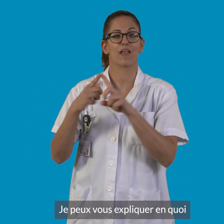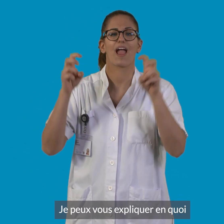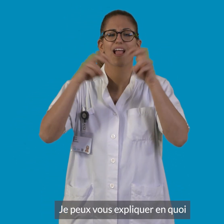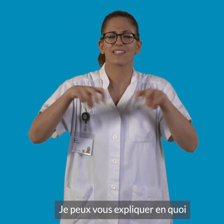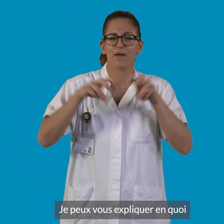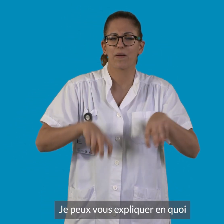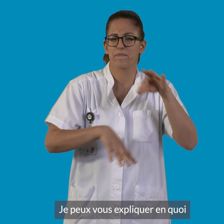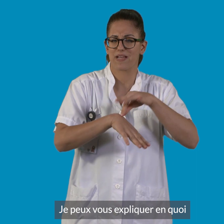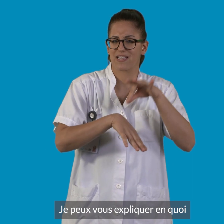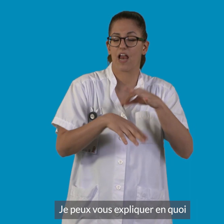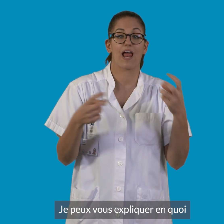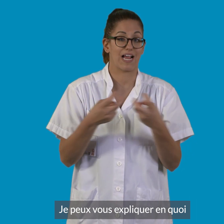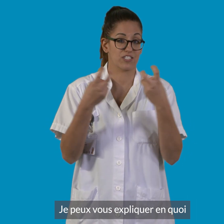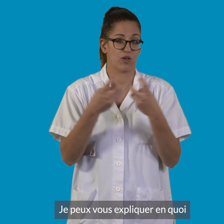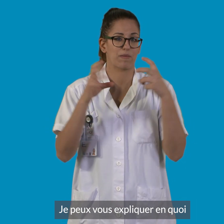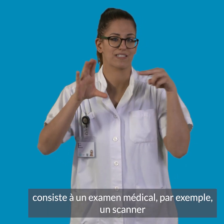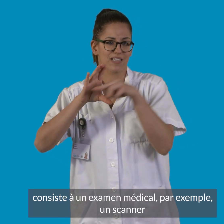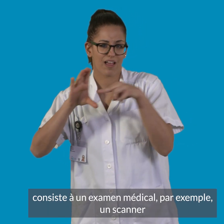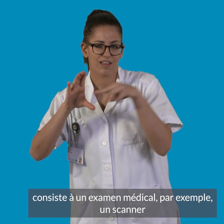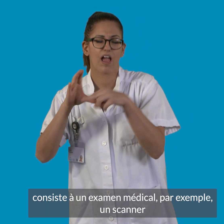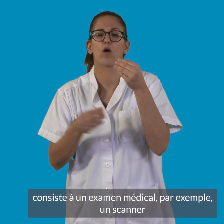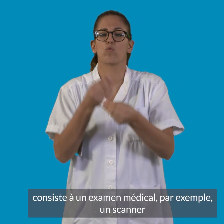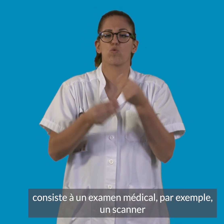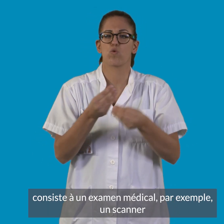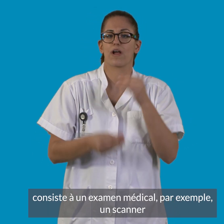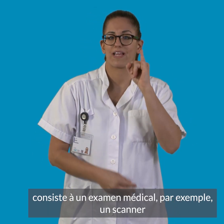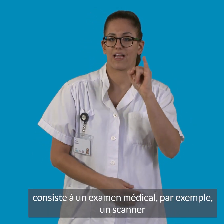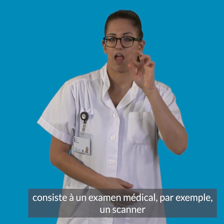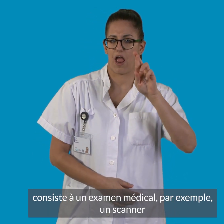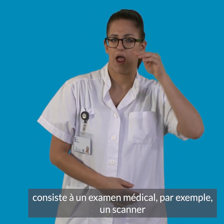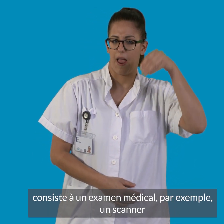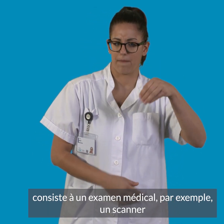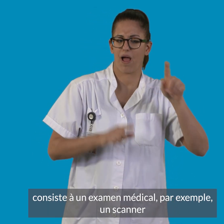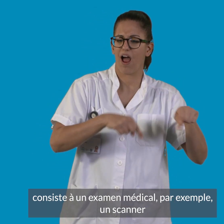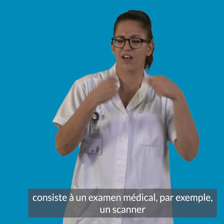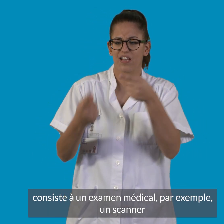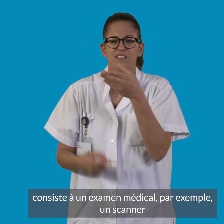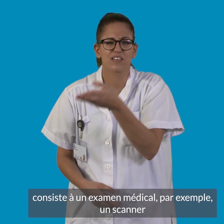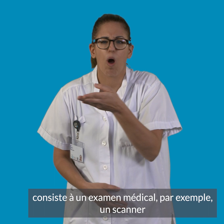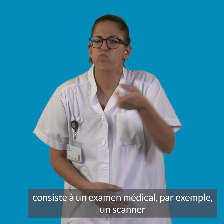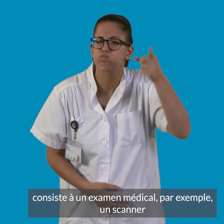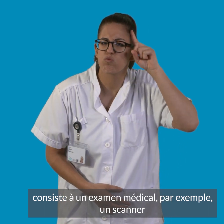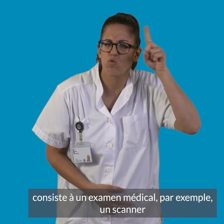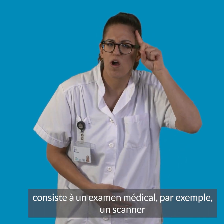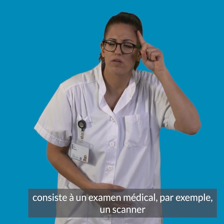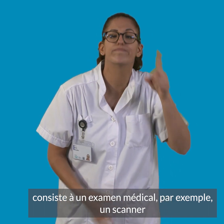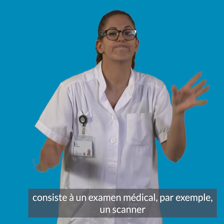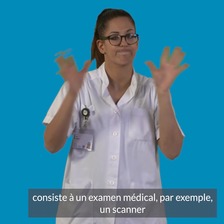peux vous expliquer en quoi consiste un examen médical, par exemple un scanner